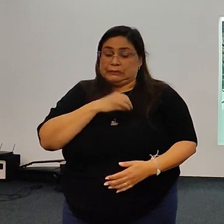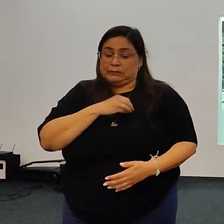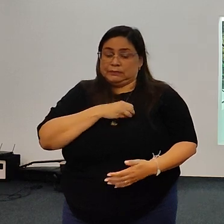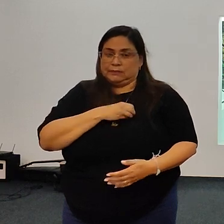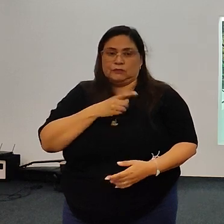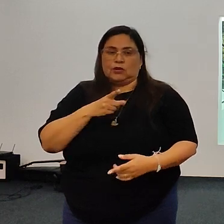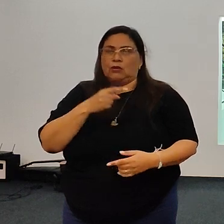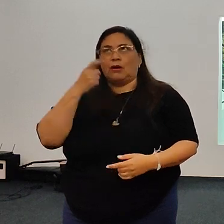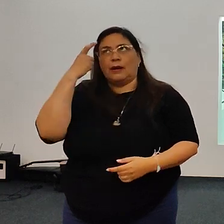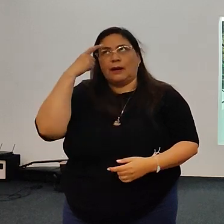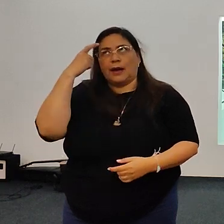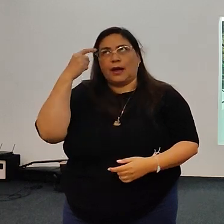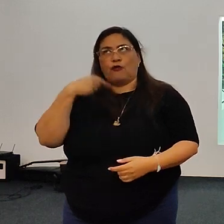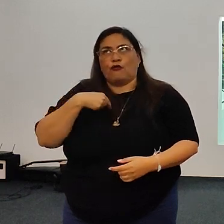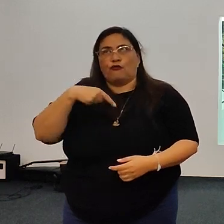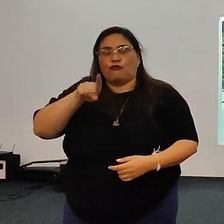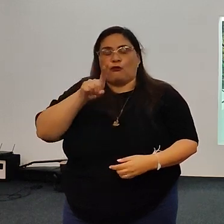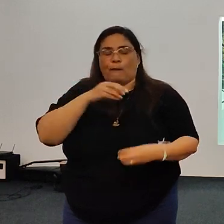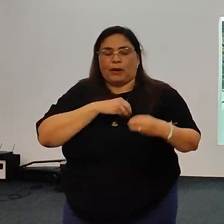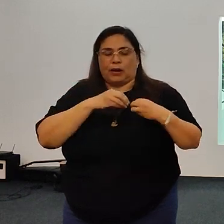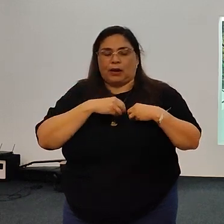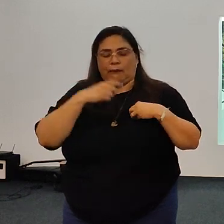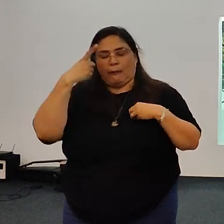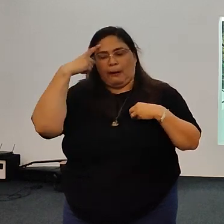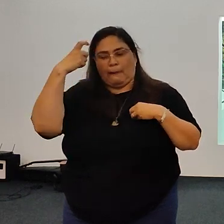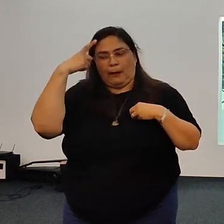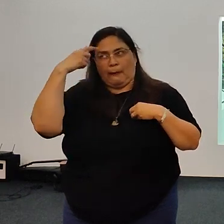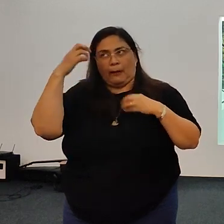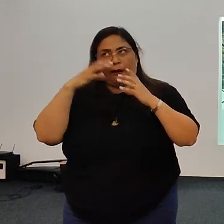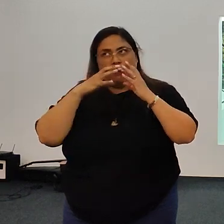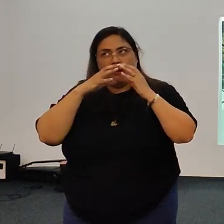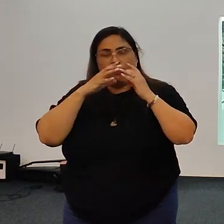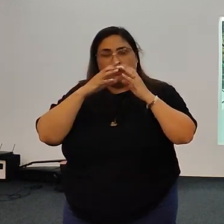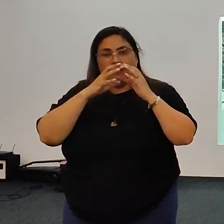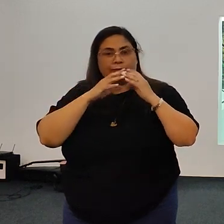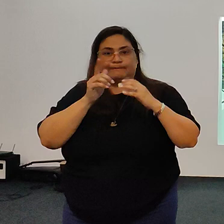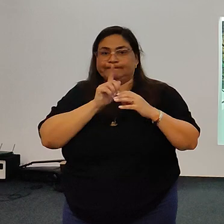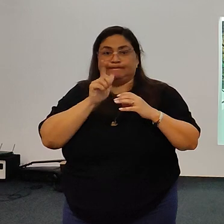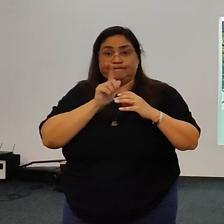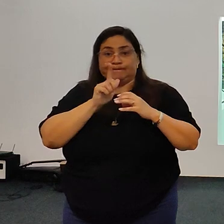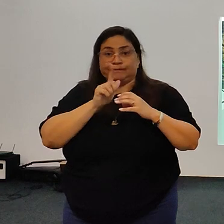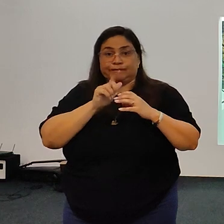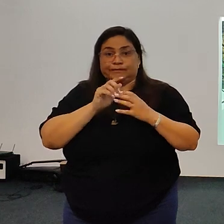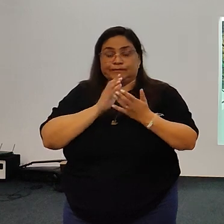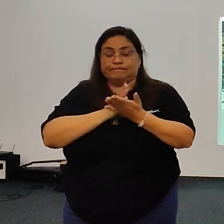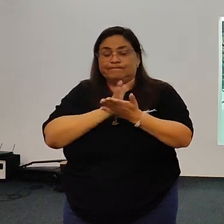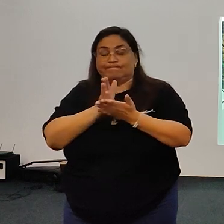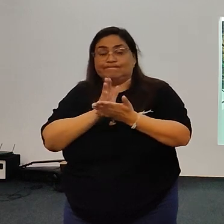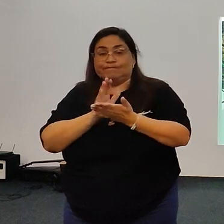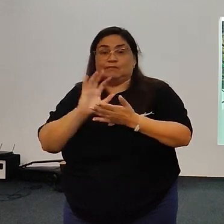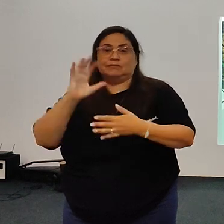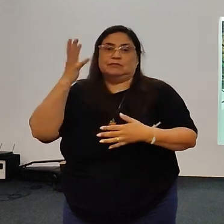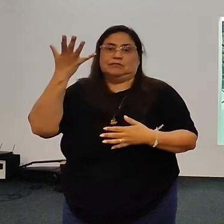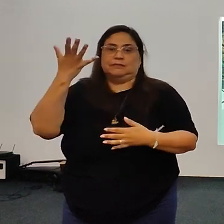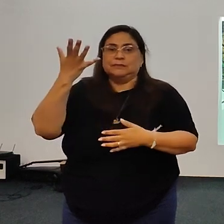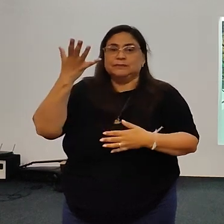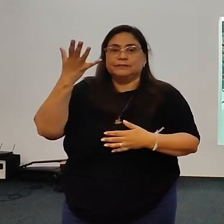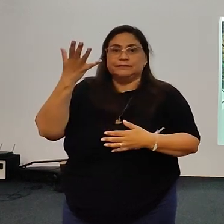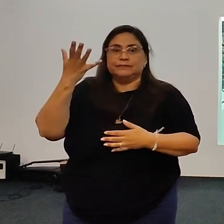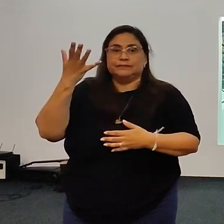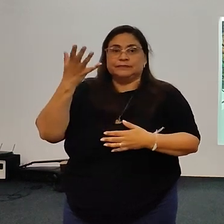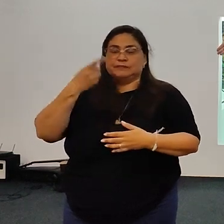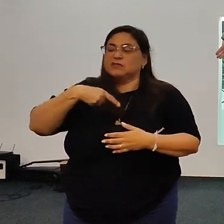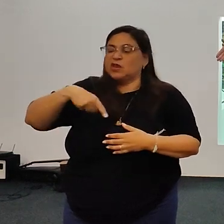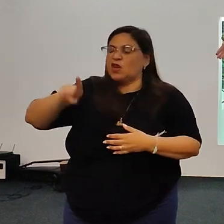não premeditado. O pecado para o cristão não tem que ser algo ensaiado e depois dizer: olha, depois eu peço perdão a Deus.